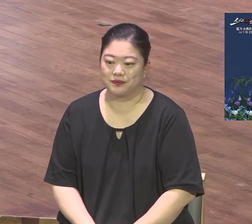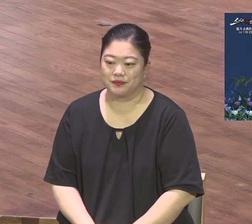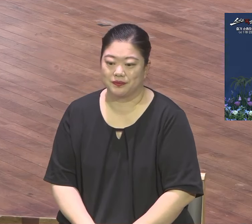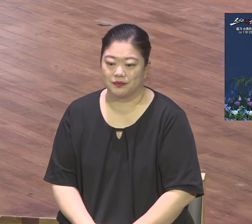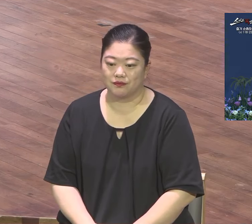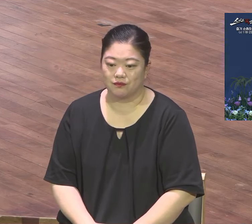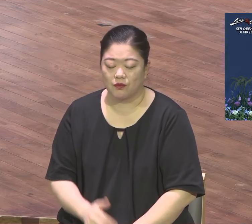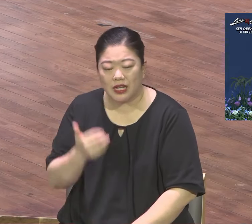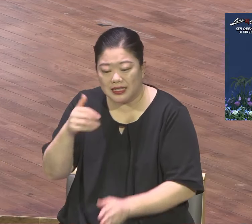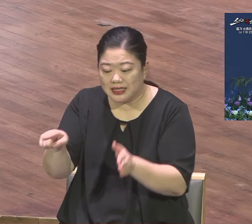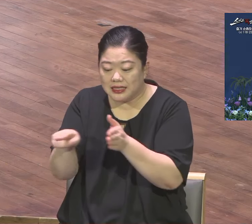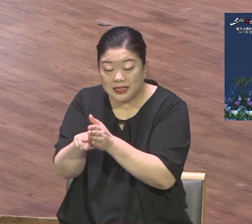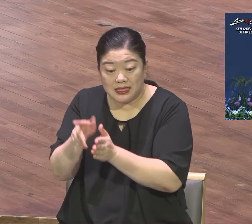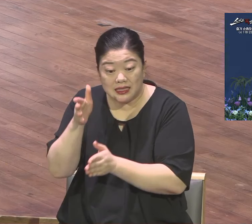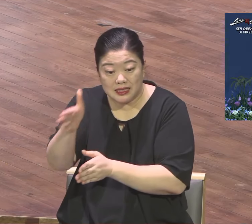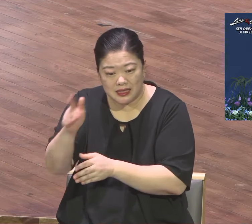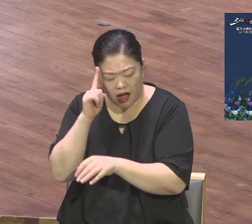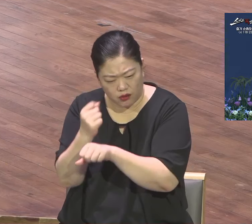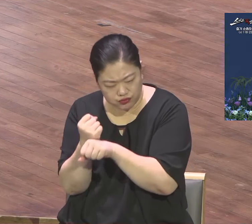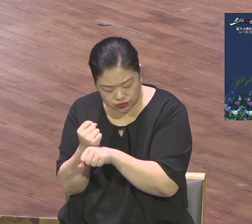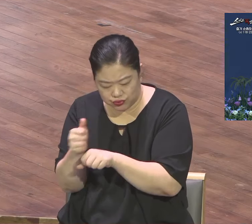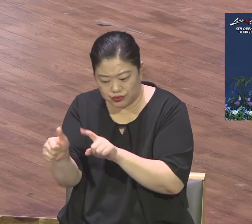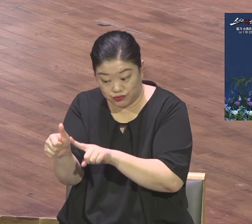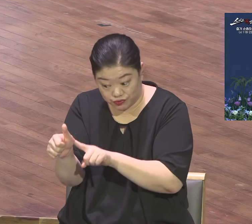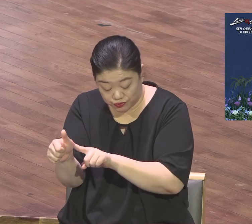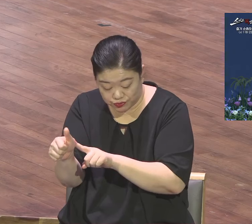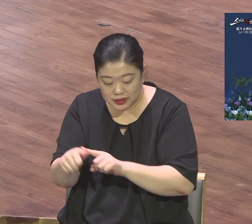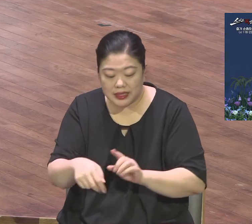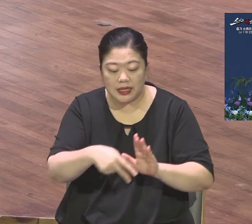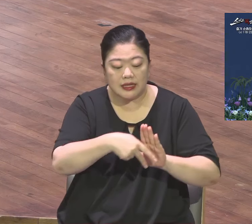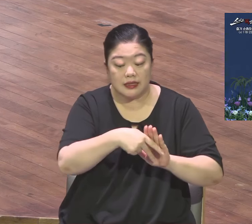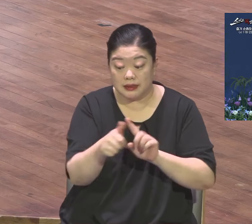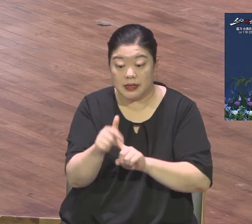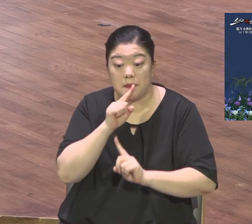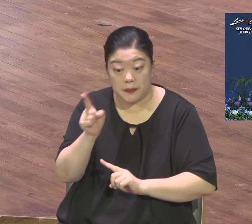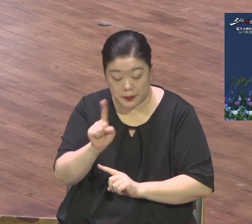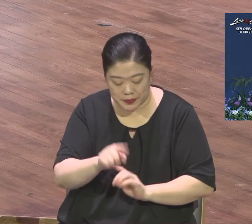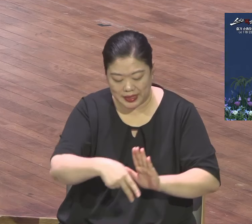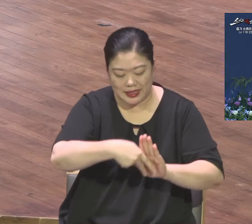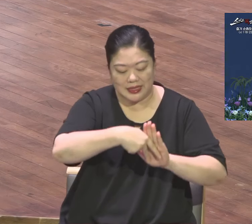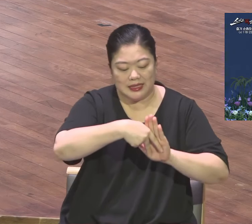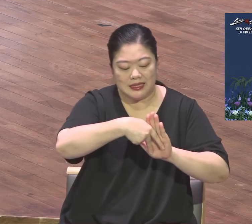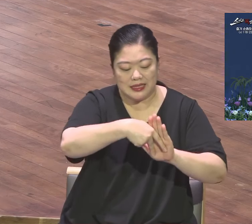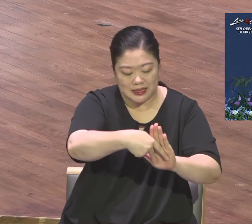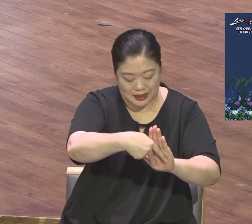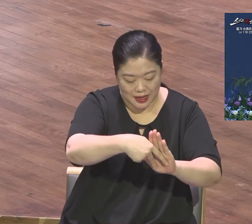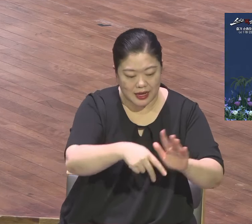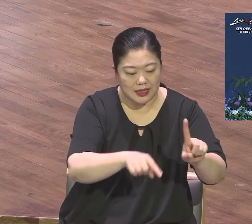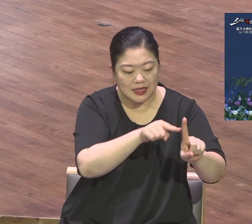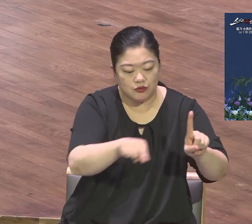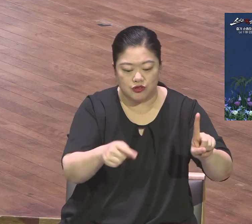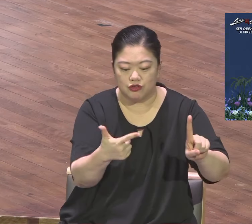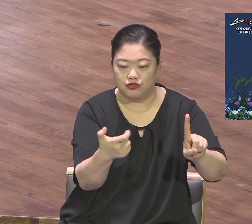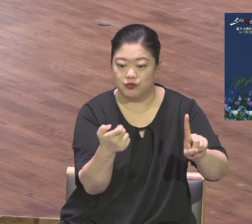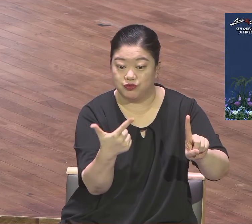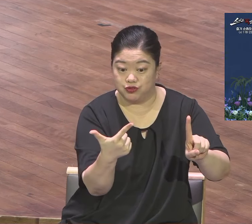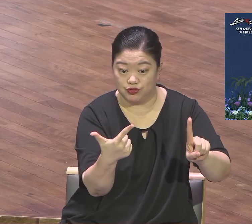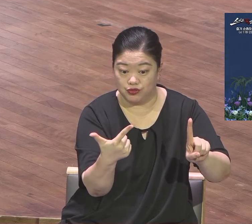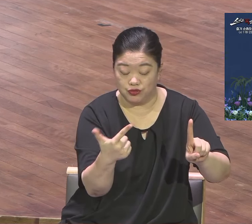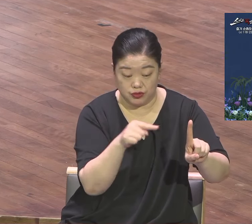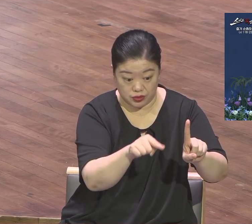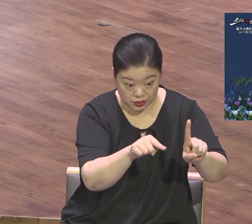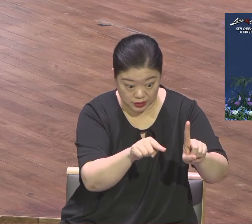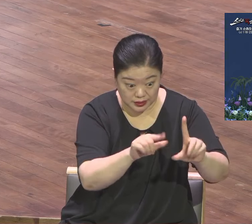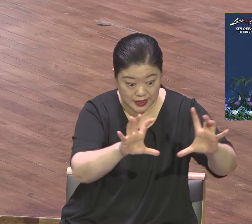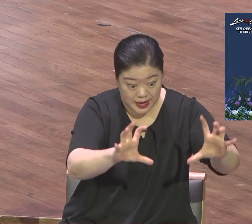어떤 신학자는 이 이사야서 내용만으로 예수 그리스도의 생애와 사역을